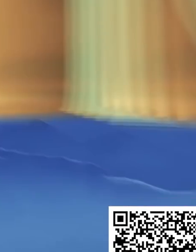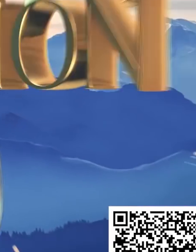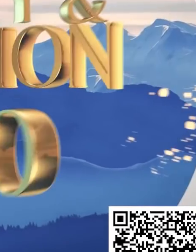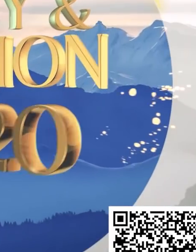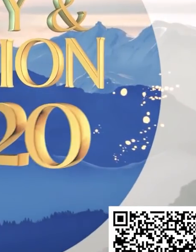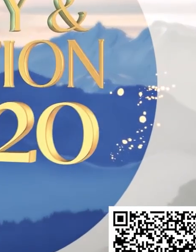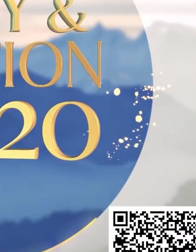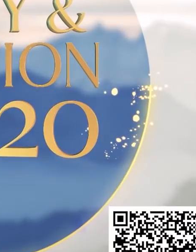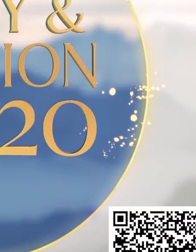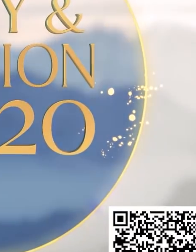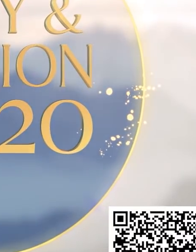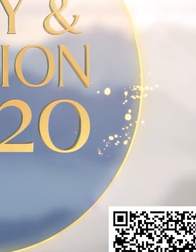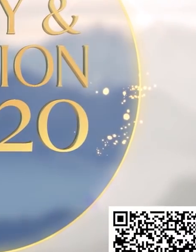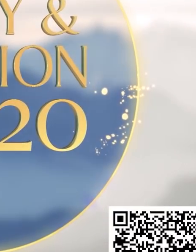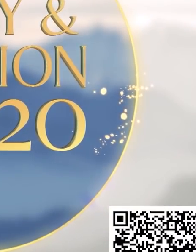Sharon.